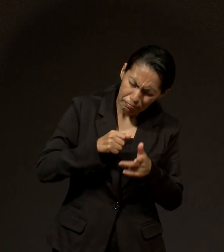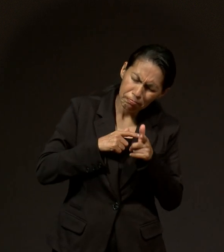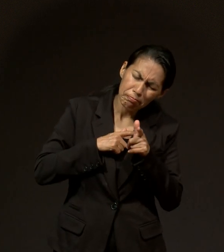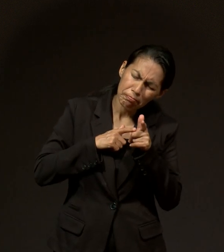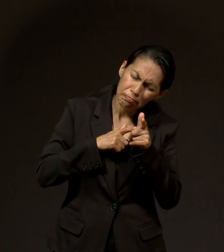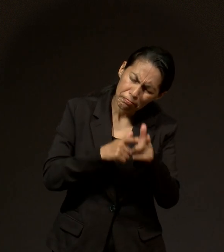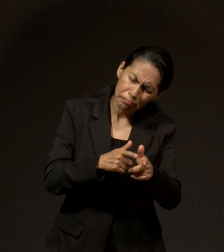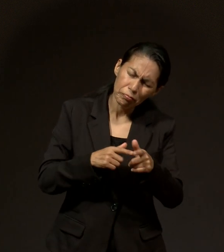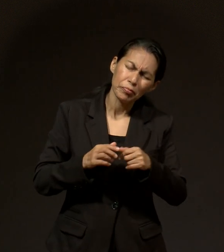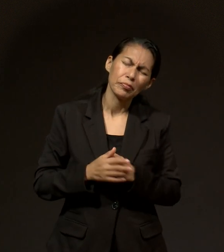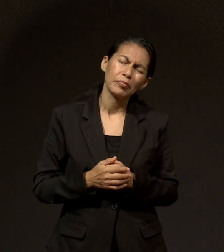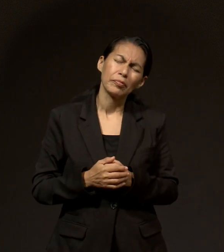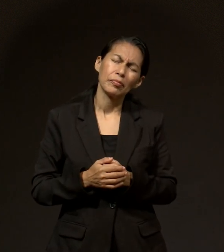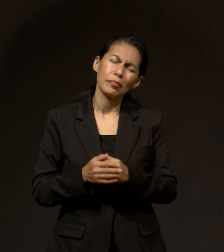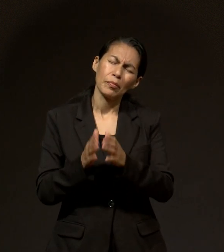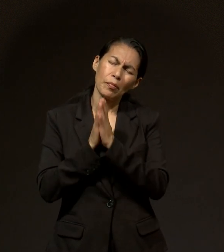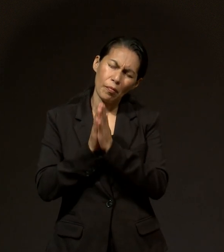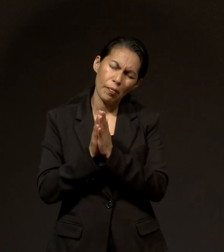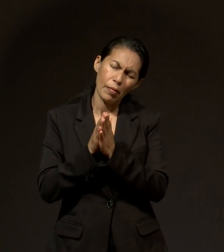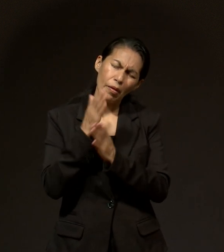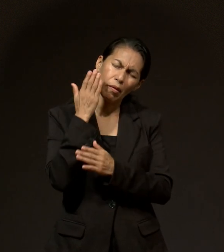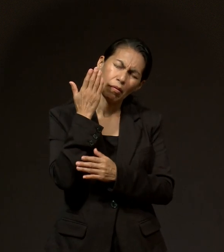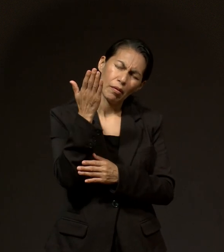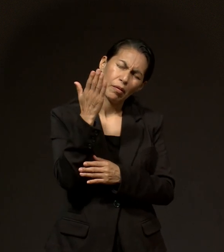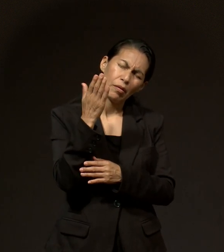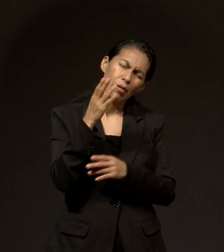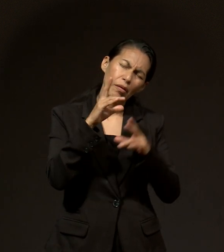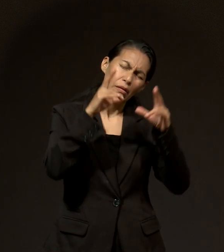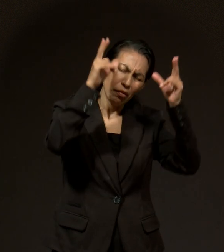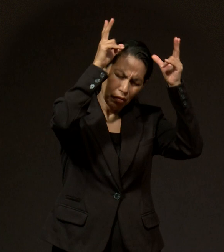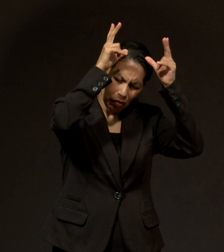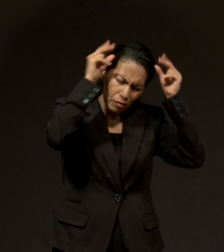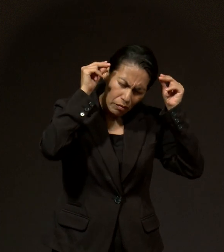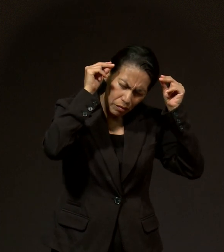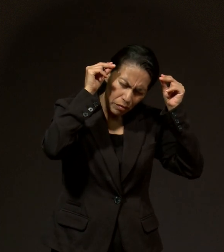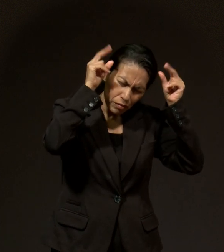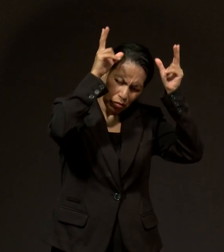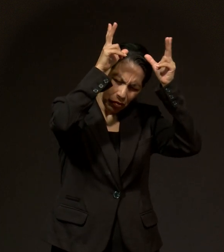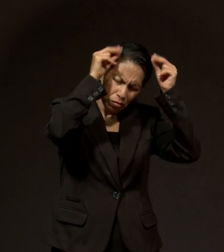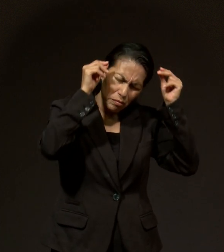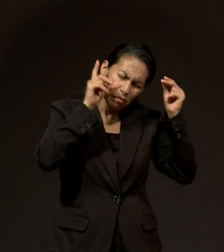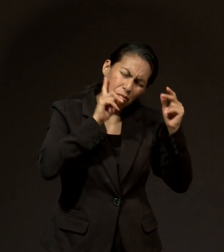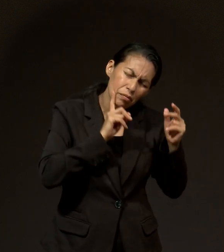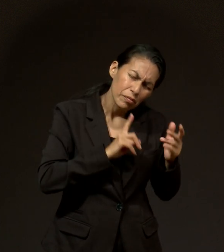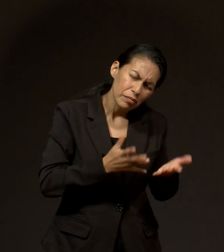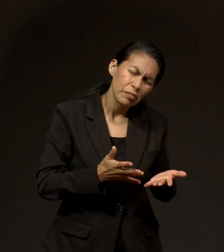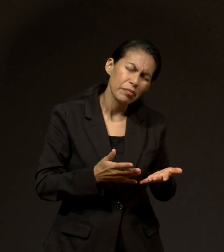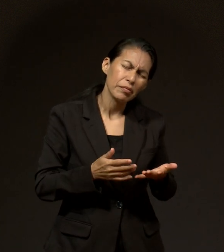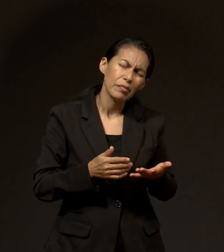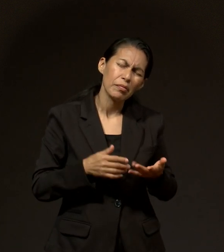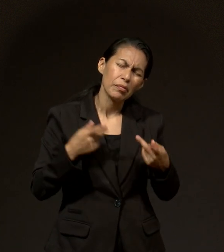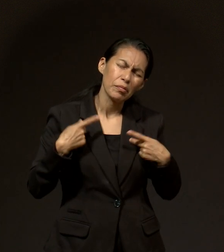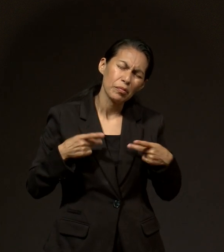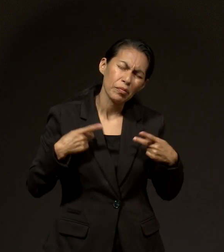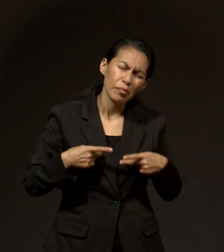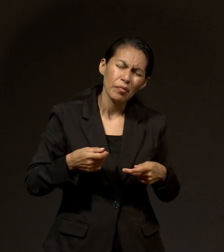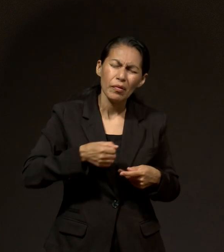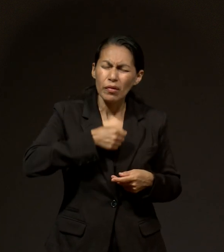Amén Y también te pido Por las enfermeras Enfermeros Adultos Mayores